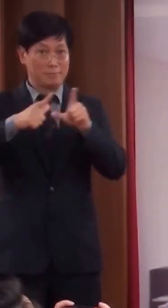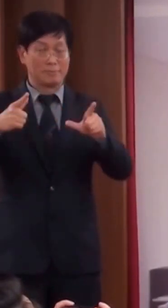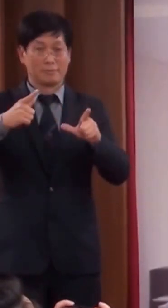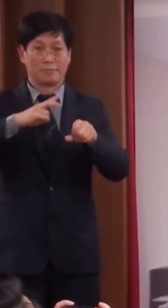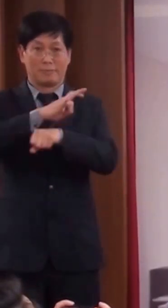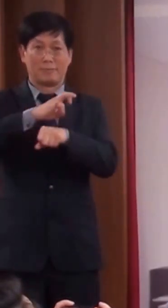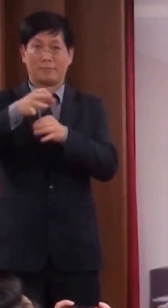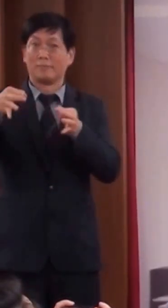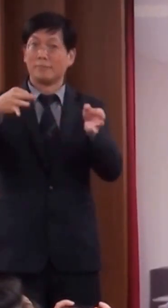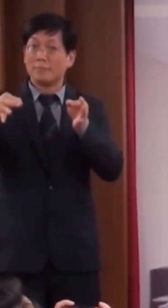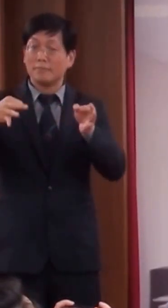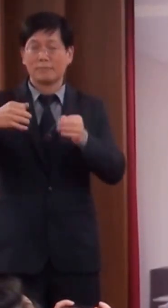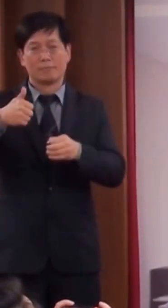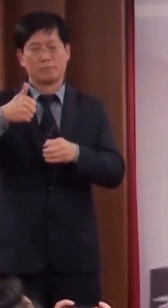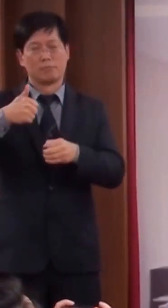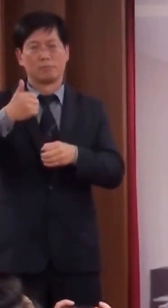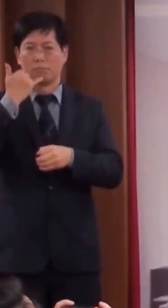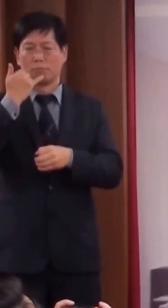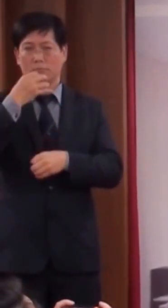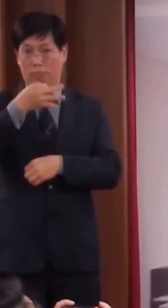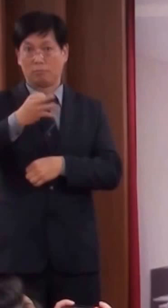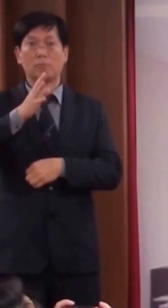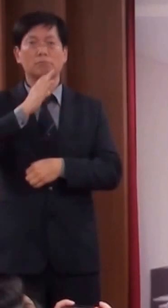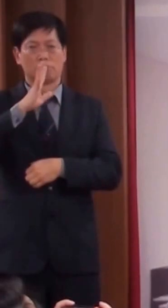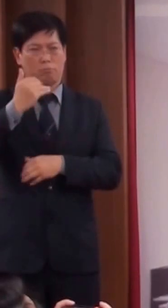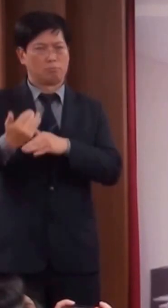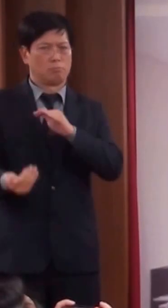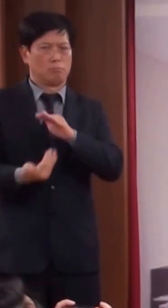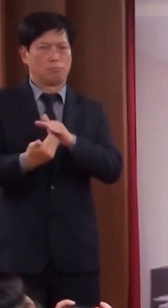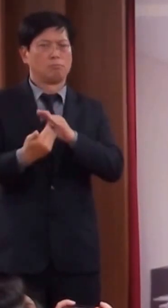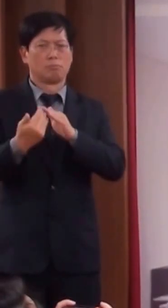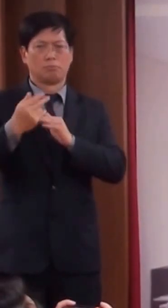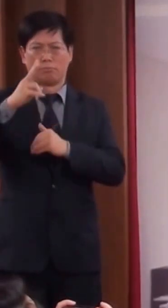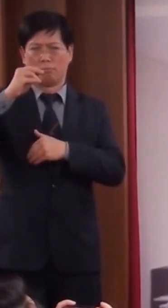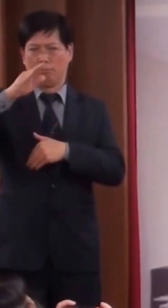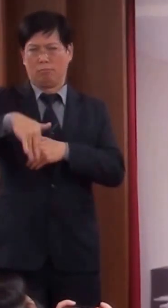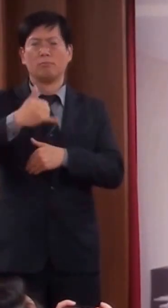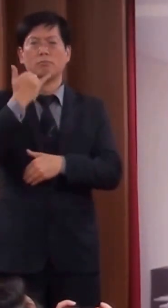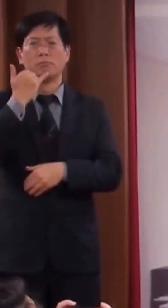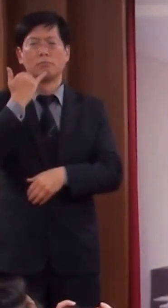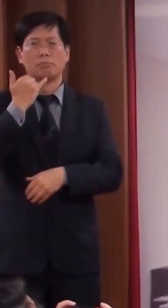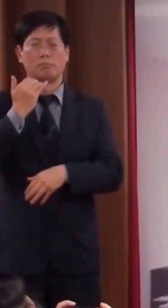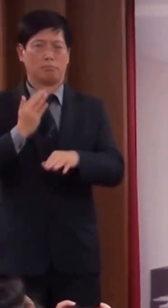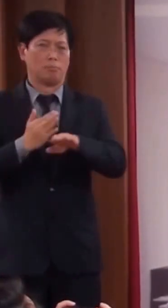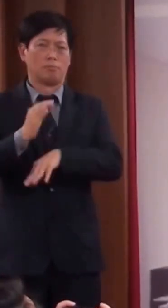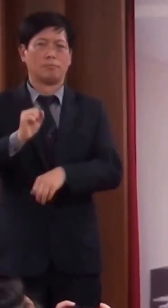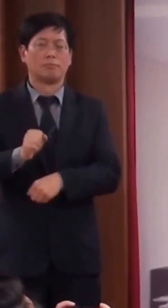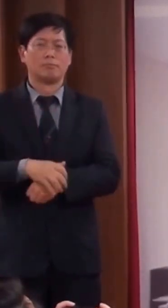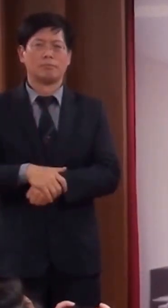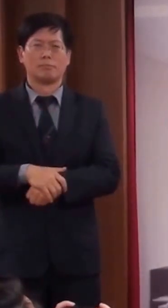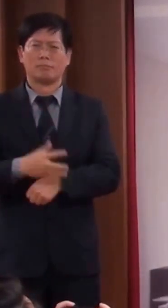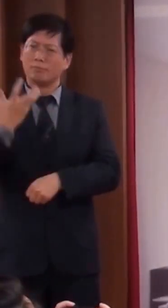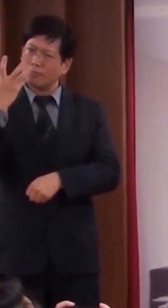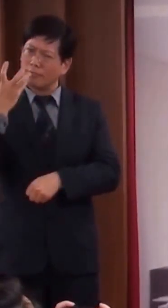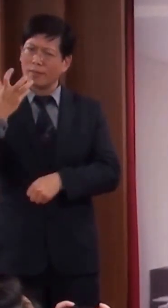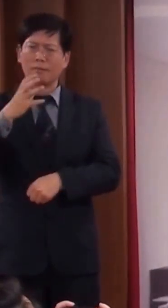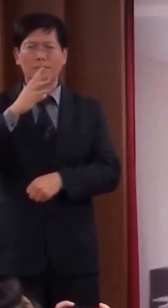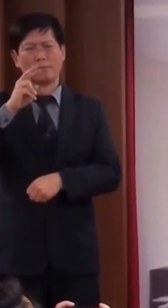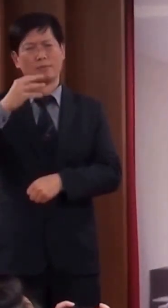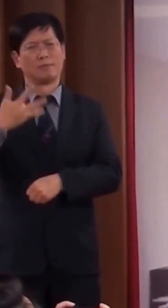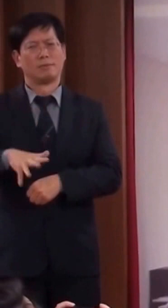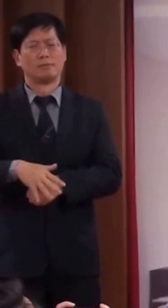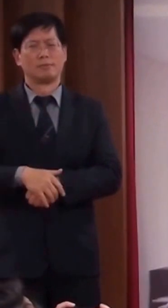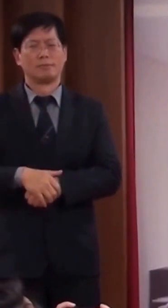利商店呢去缴。不过呢，它有金额上的限制， 是 就是2万块以下。 大部分房子都是2万以